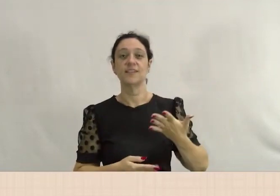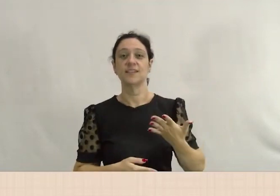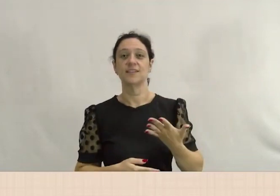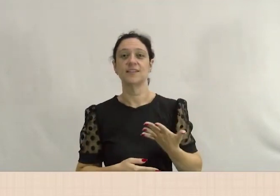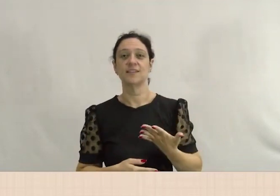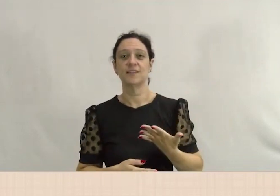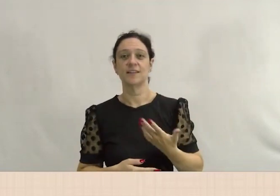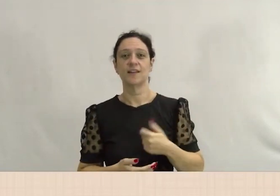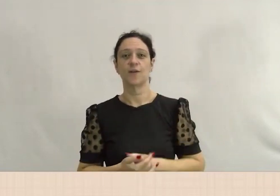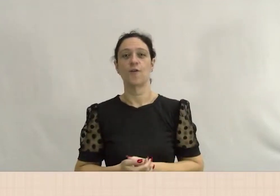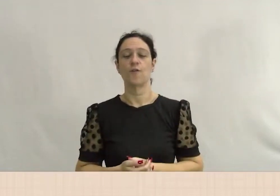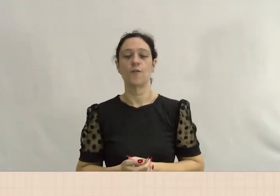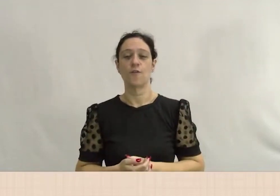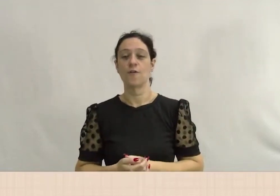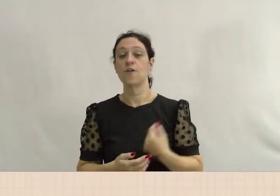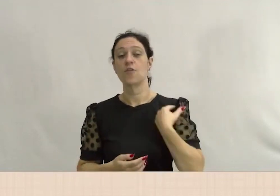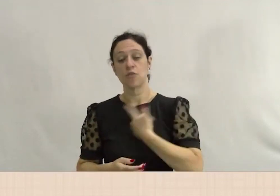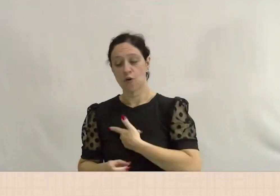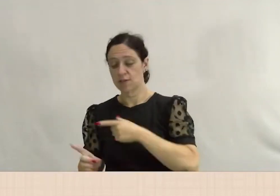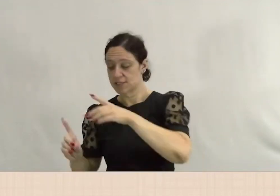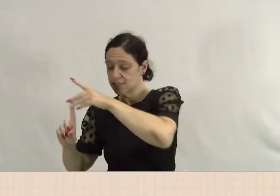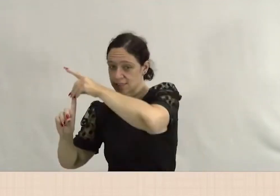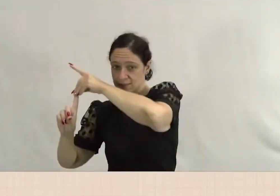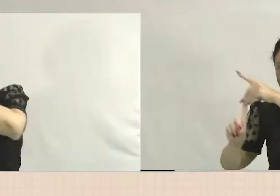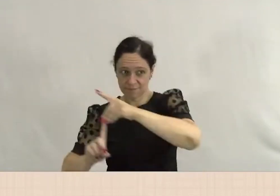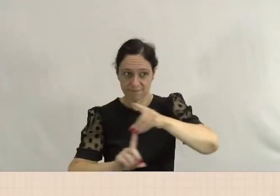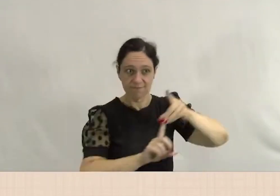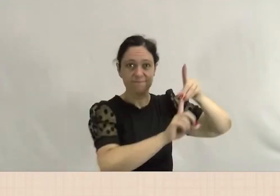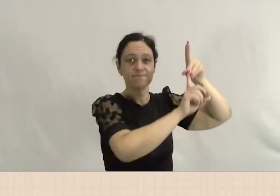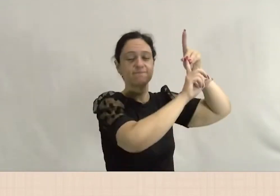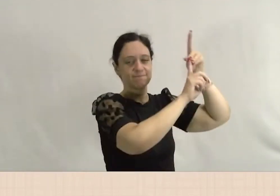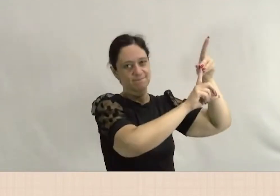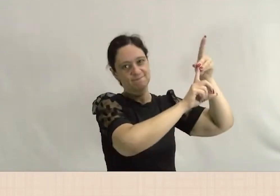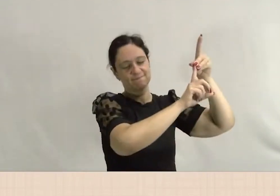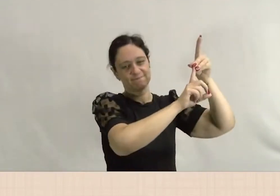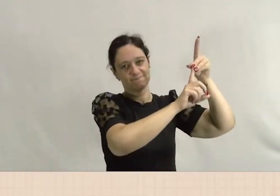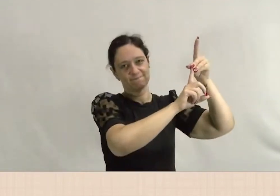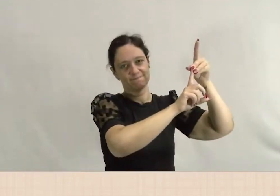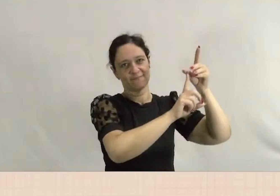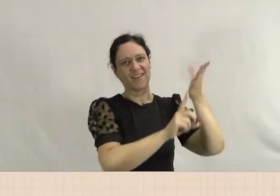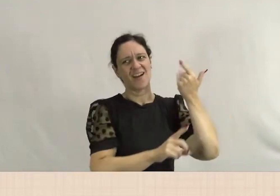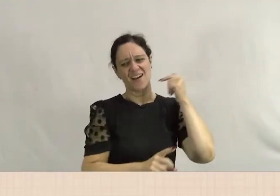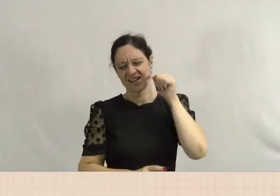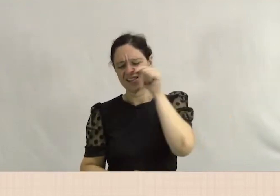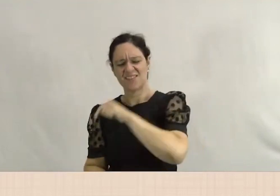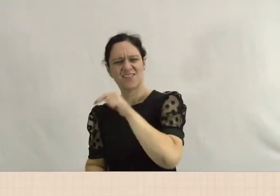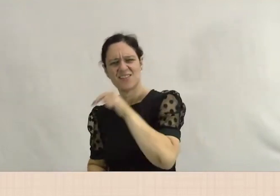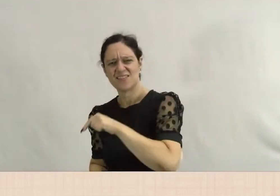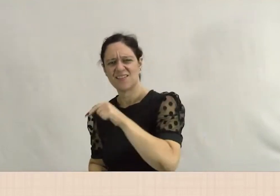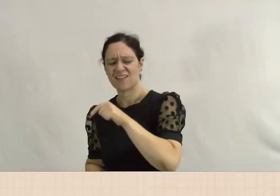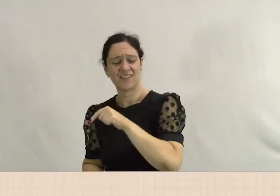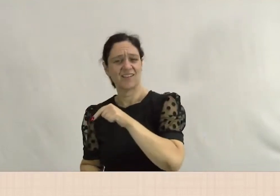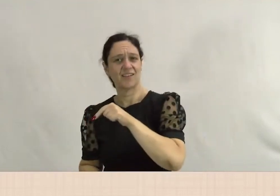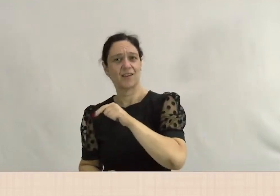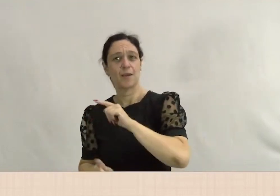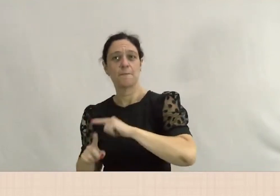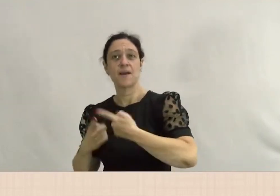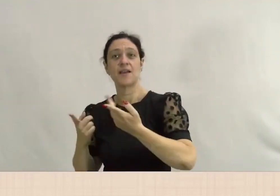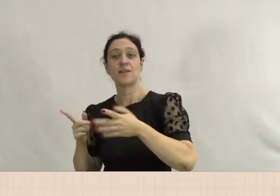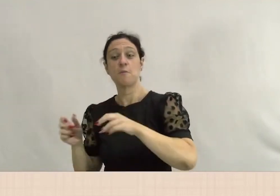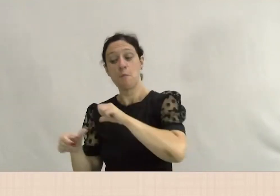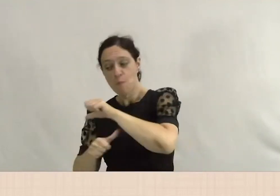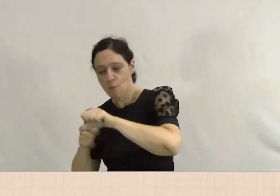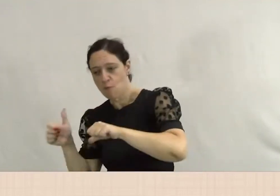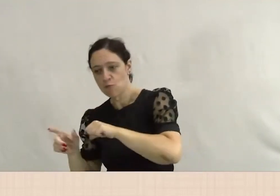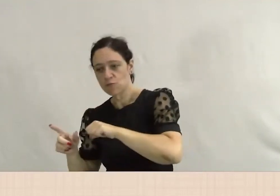nos transferiu de esfera, de reino, não mais na esfera da criação. Deus nos colocou na esfera da